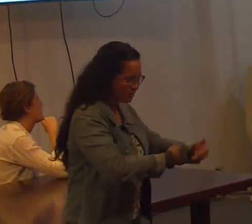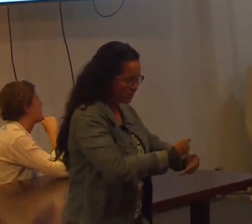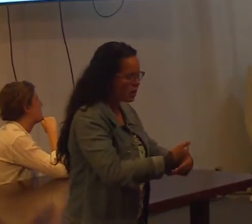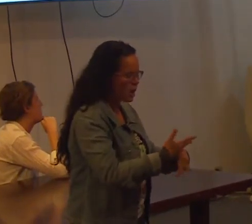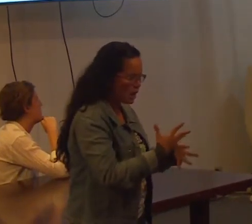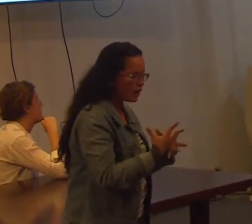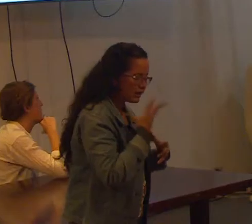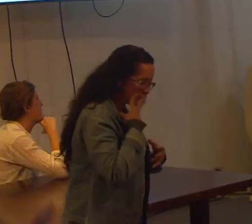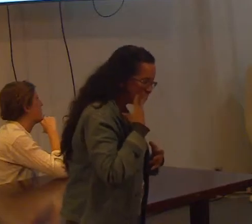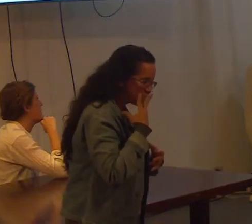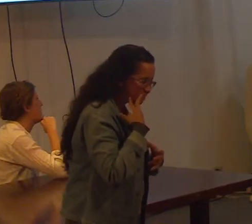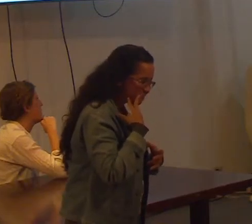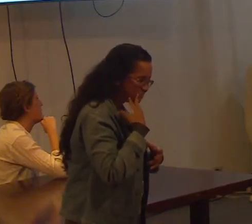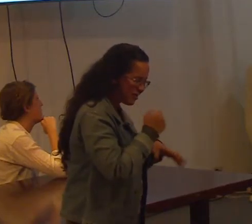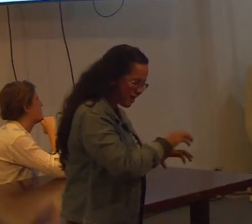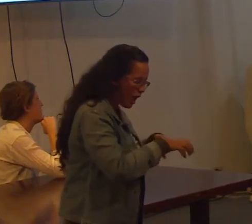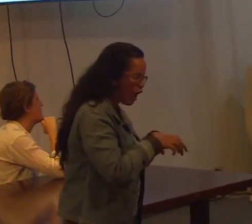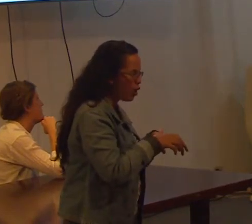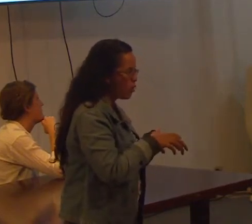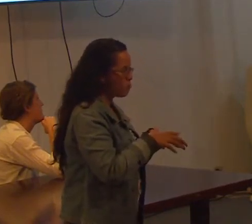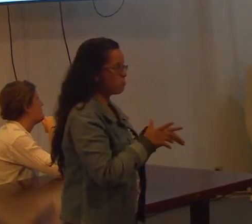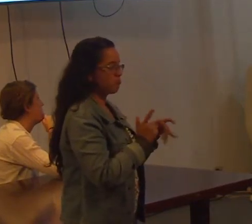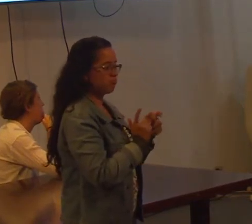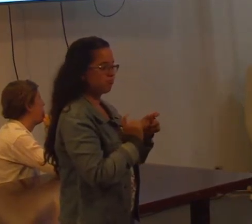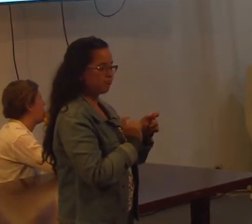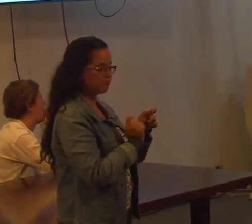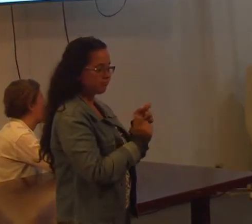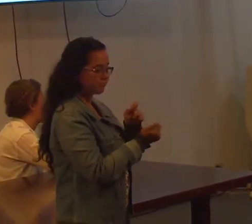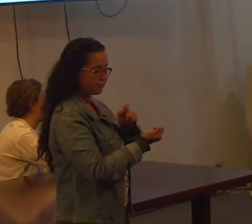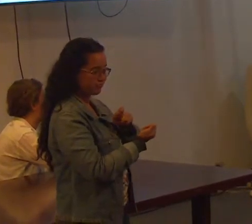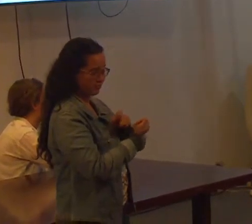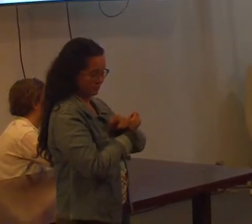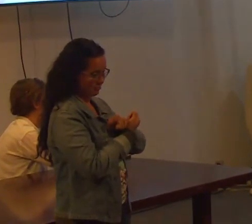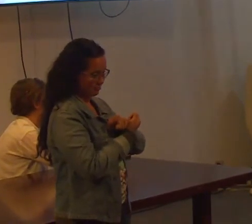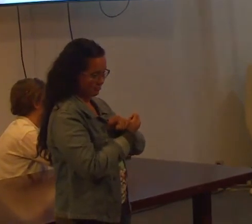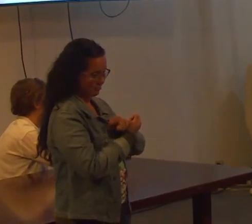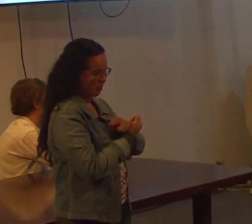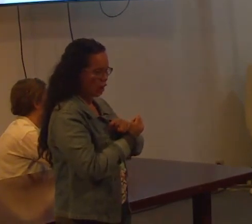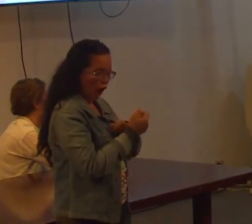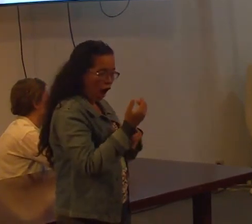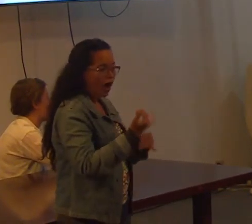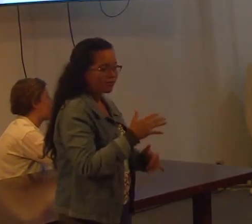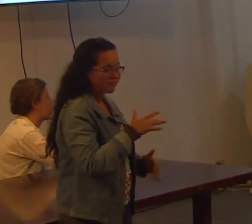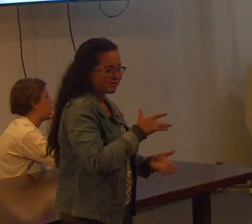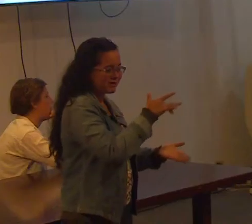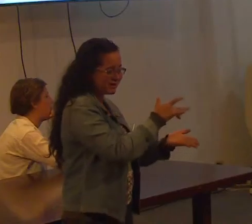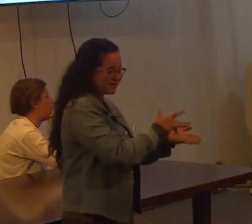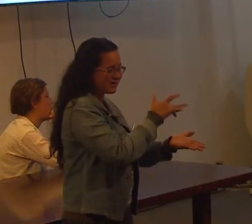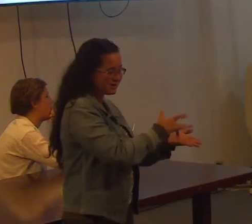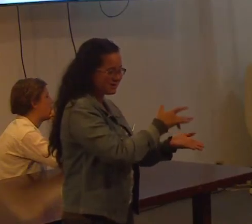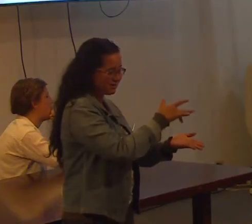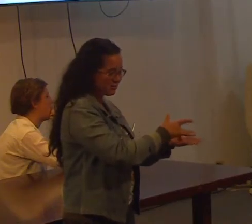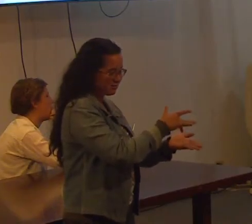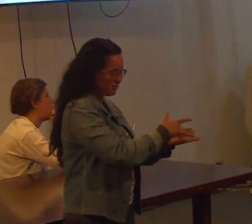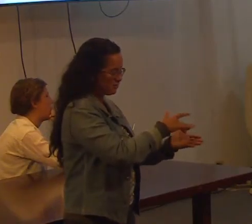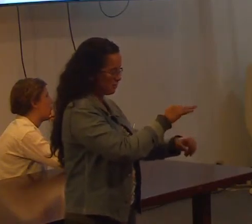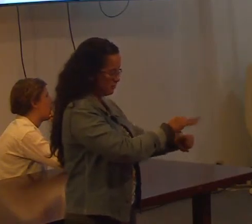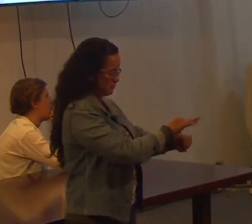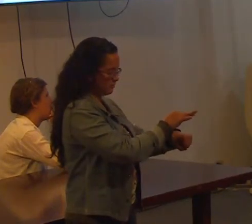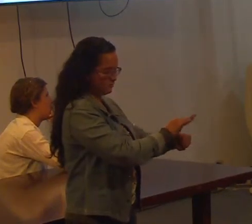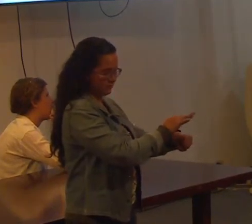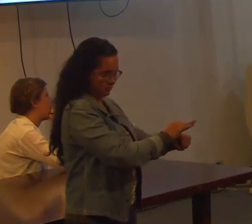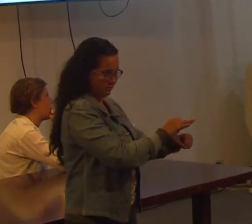esas vivencias, todo fue cambiando. Cada día que llegaba a la fundación era un proceso